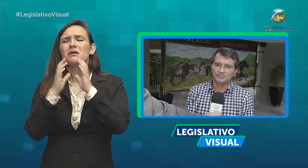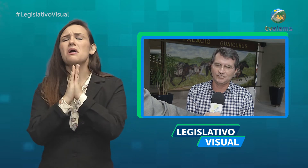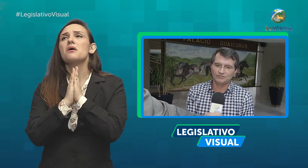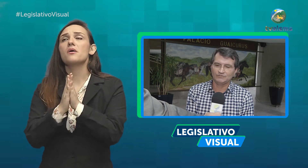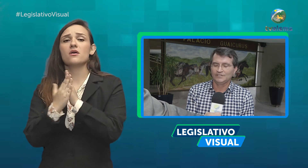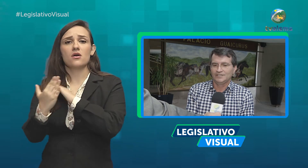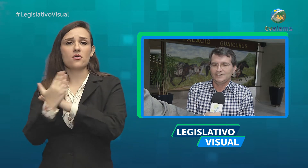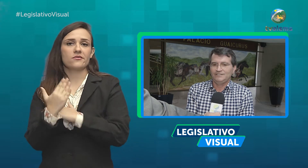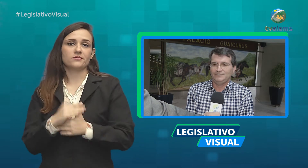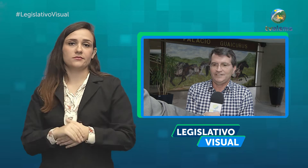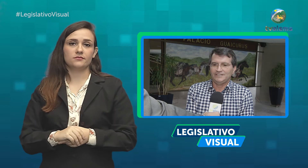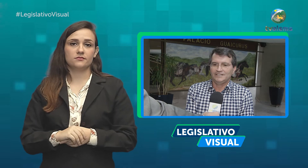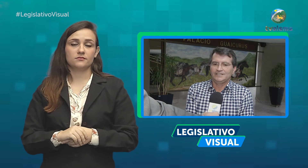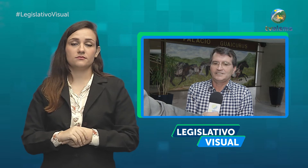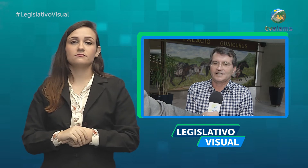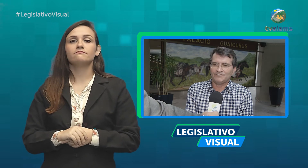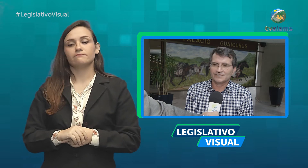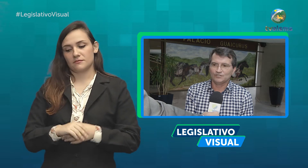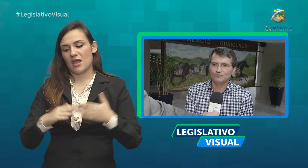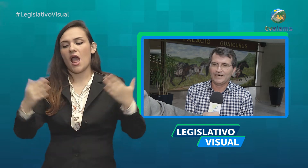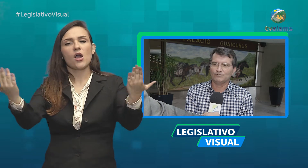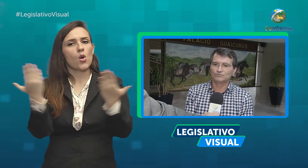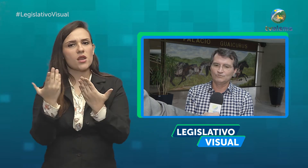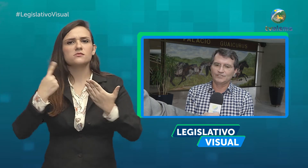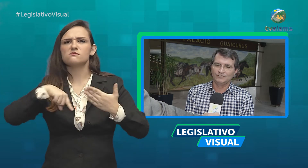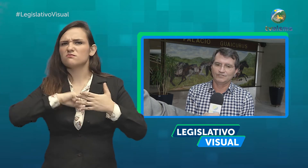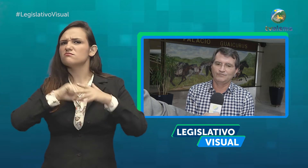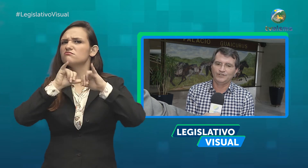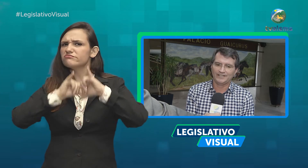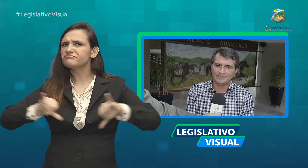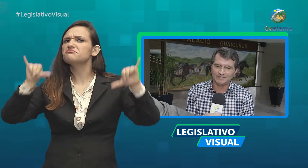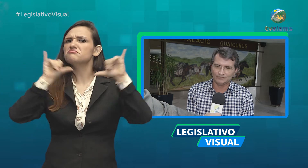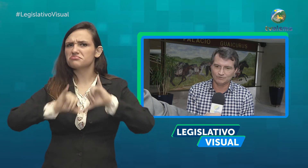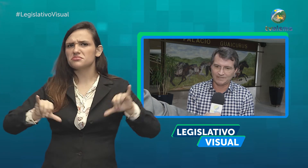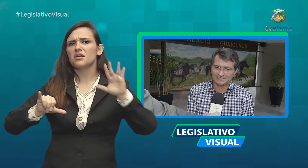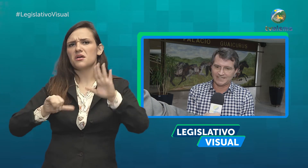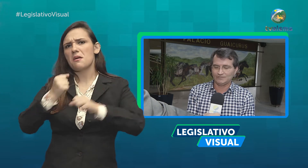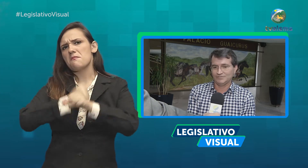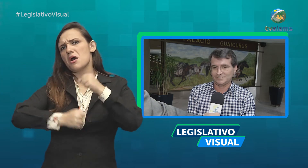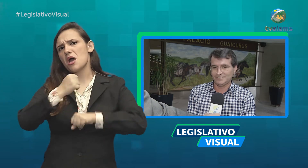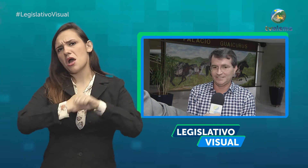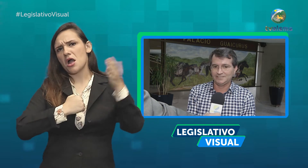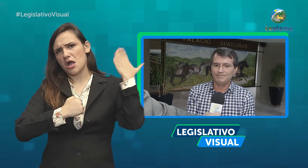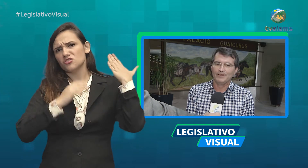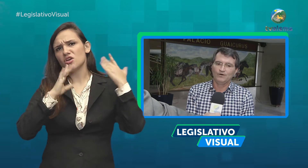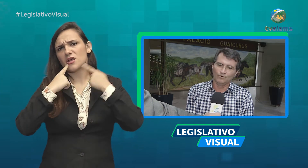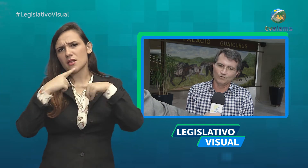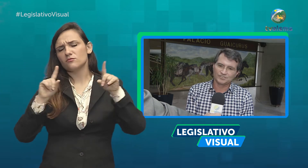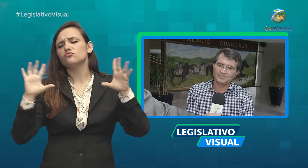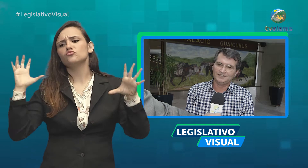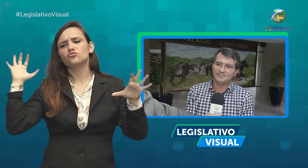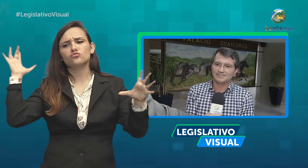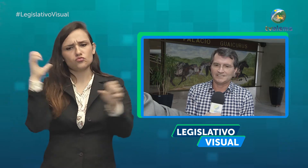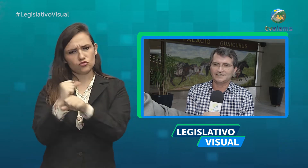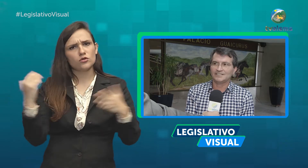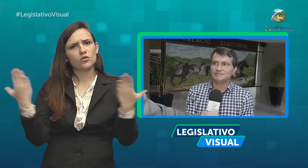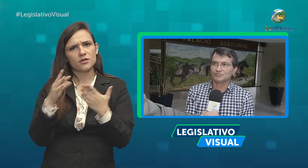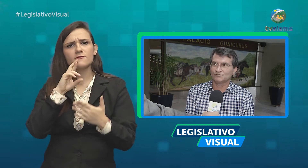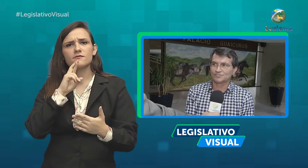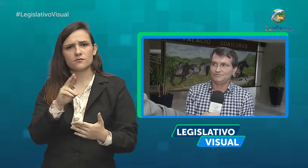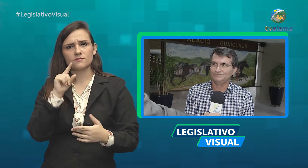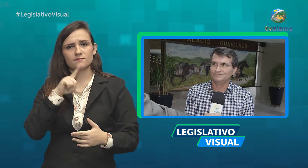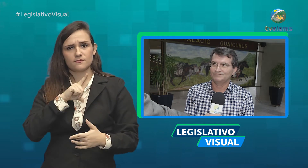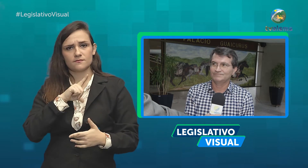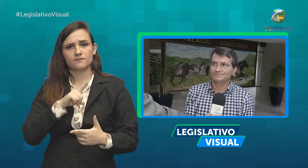sendo atendido, enfim, está fazendo eco tudo aquilo que foi reclamado no passado recente, hoje está se trazendo